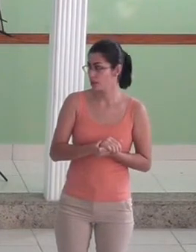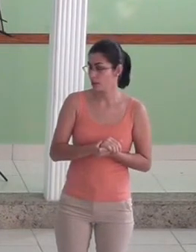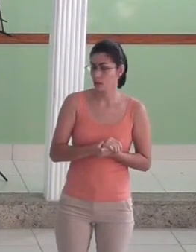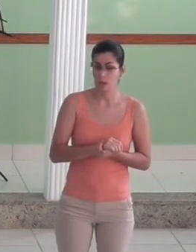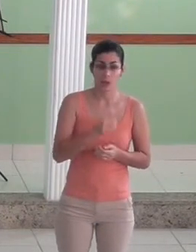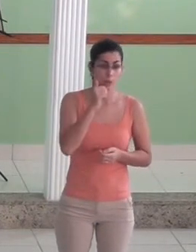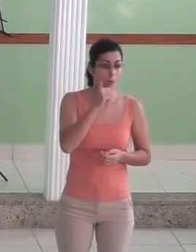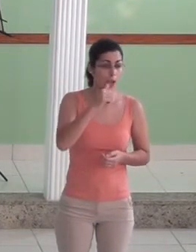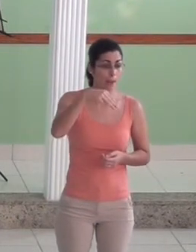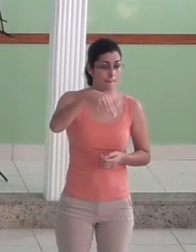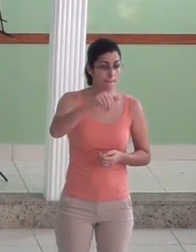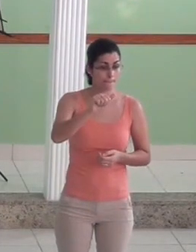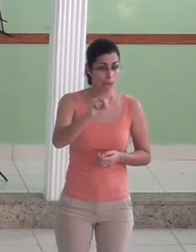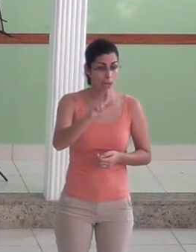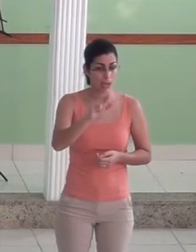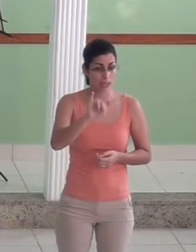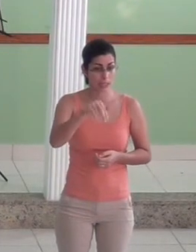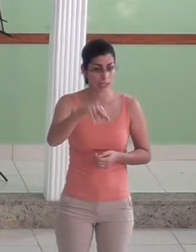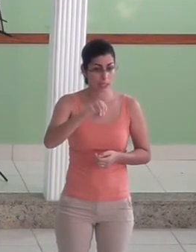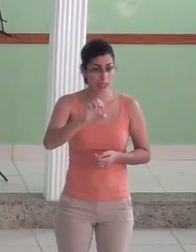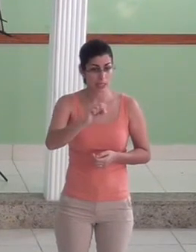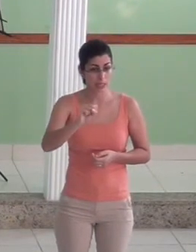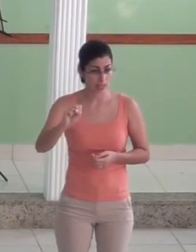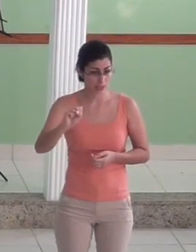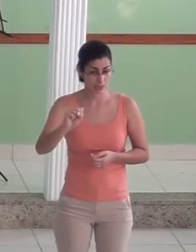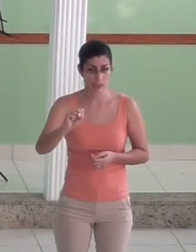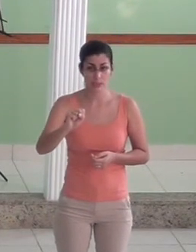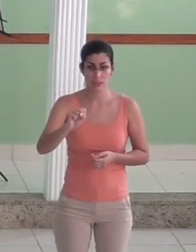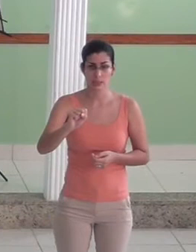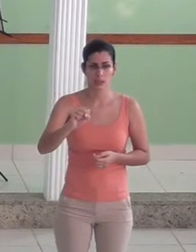Marinês e Carmelita. Marinês, por favor.